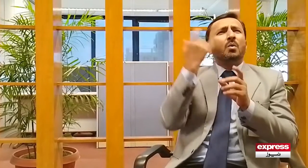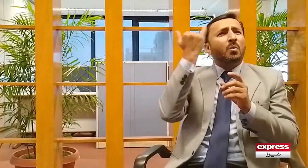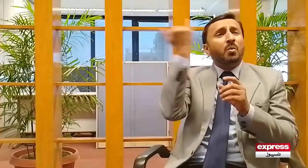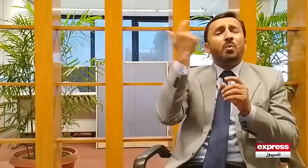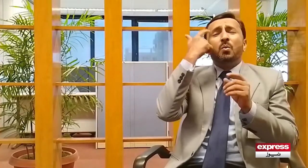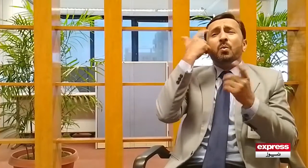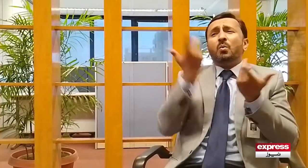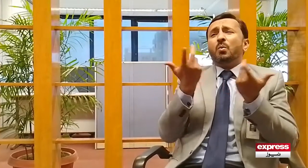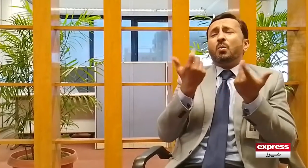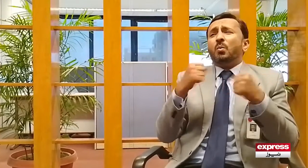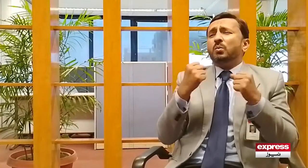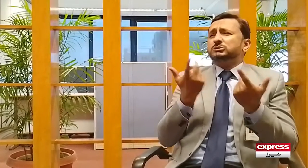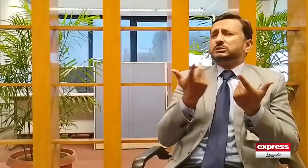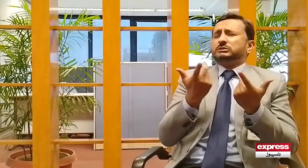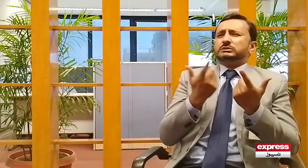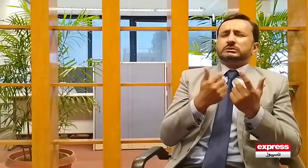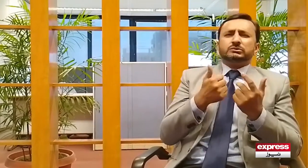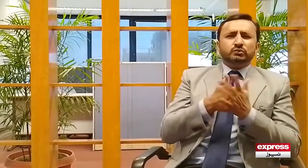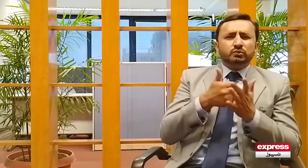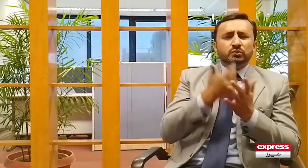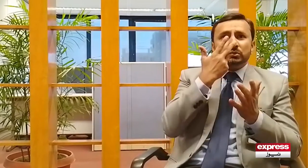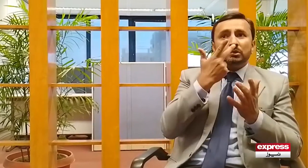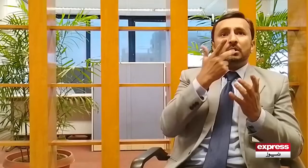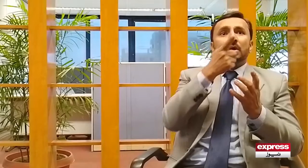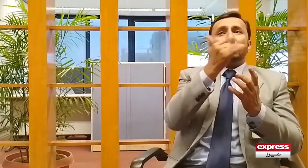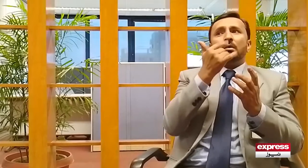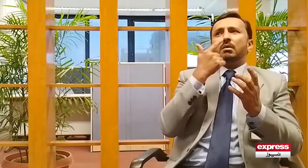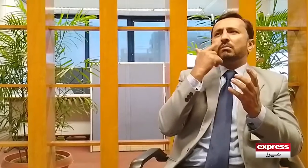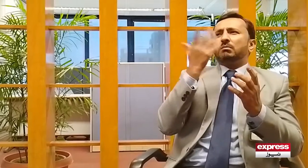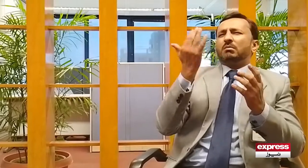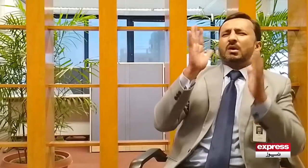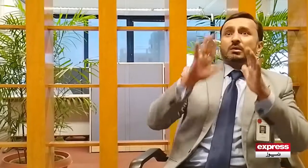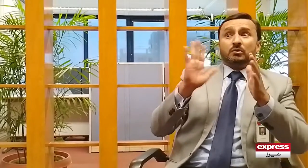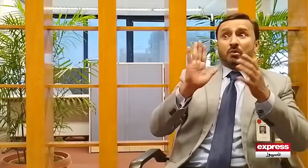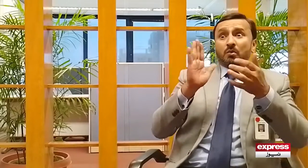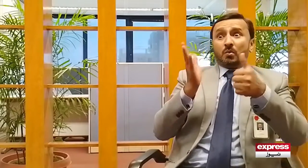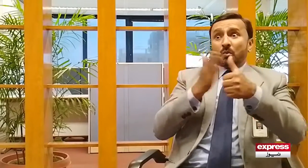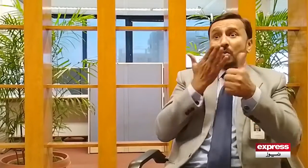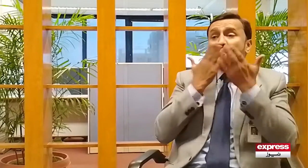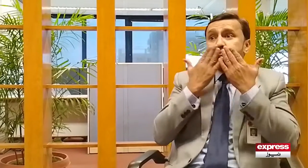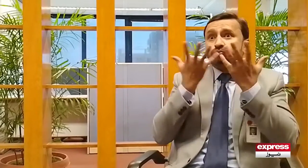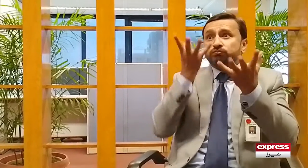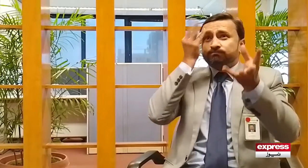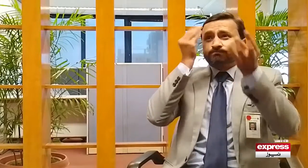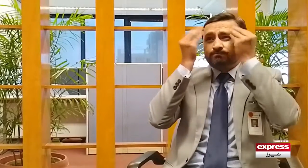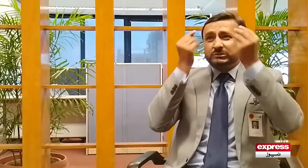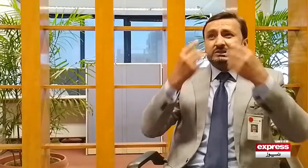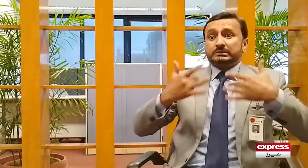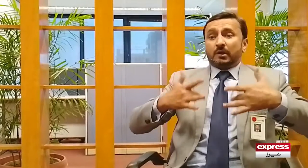मिलेगी, रिजेक्शंस को इतना ज़्यादा फेस करा। मैं याद है कि मैंने 20 से 30 जॉब्स के लिए मैंने अप्लाई करा, ईमेल्स भेजता रहा हूँ,